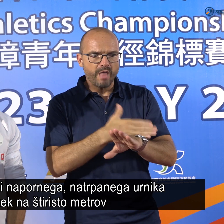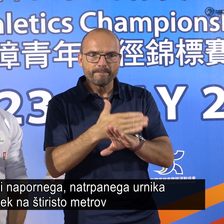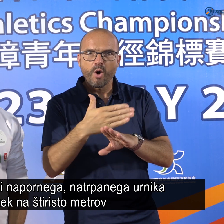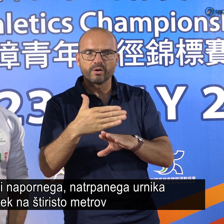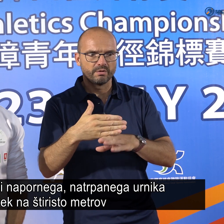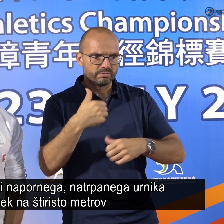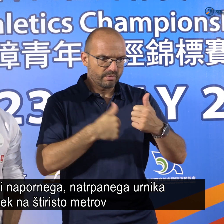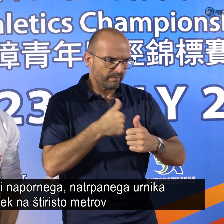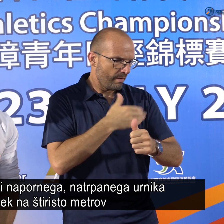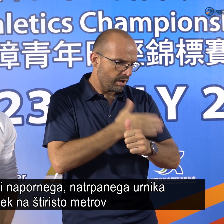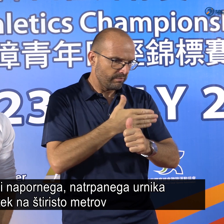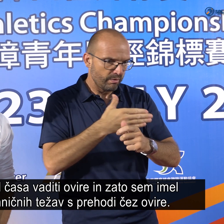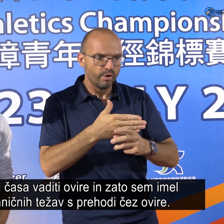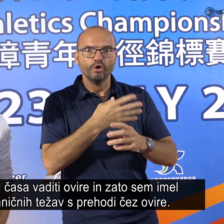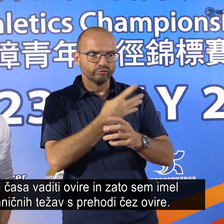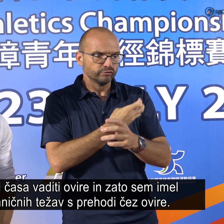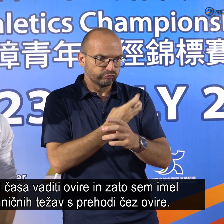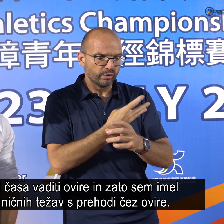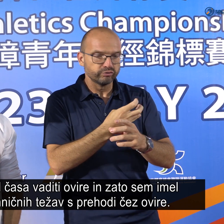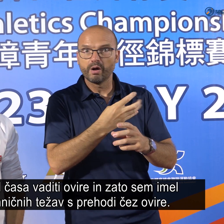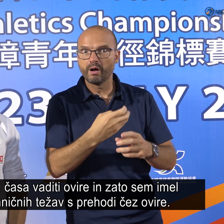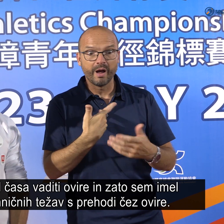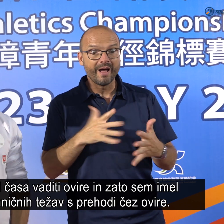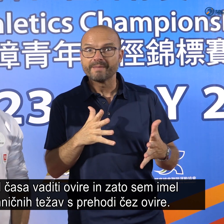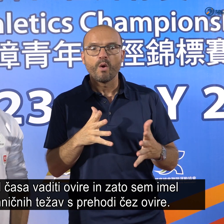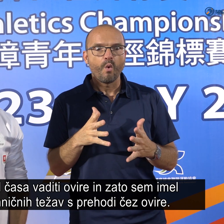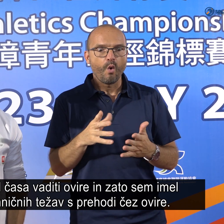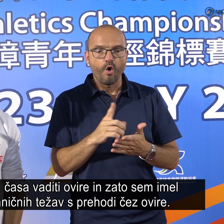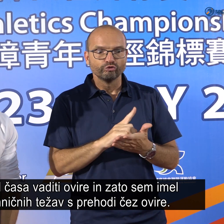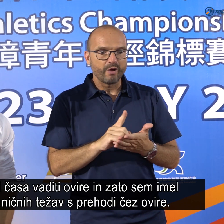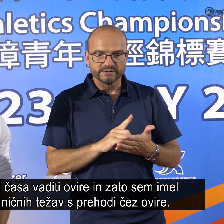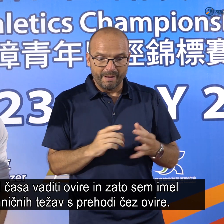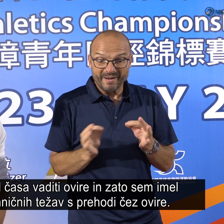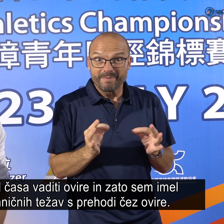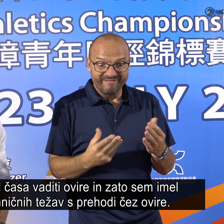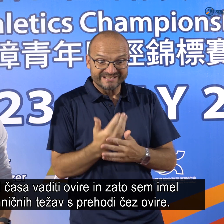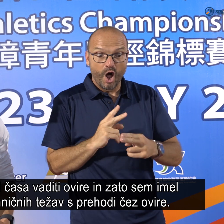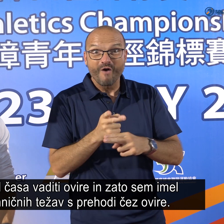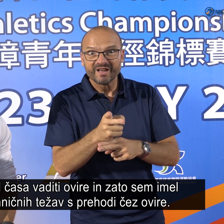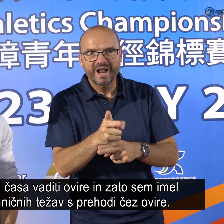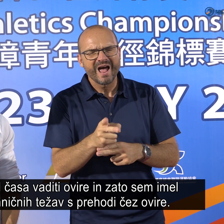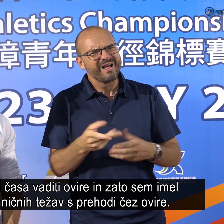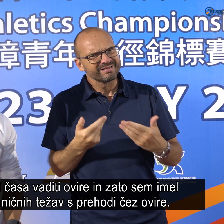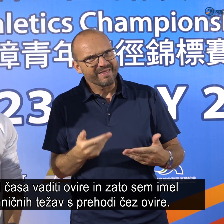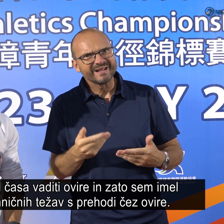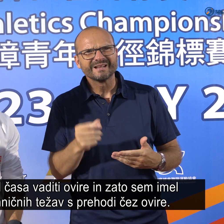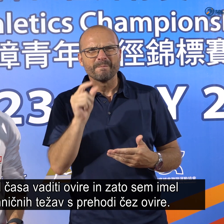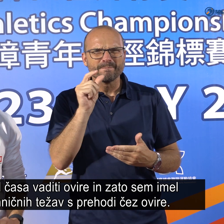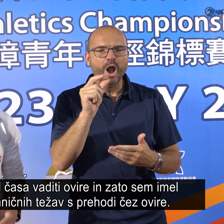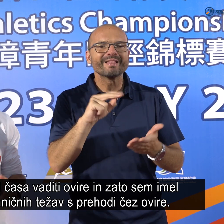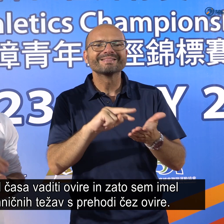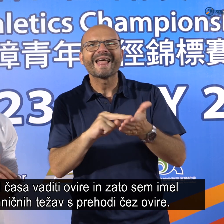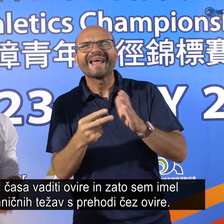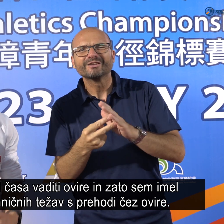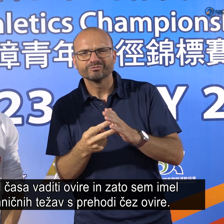natrpanega urnika 400 metrov sploh nisem imel časa vaditi ovire in zato sem imel danes nekaj tehničnih